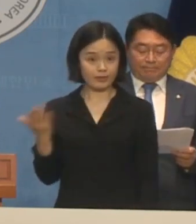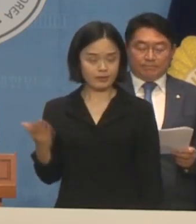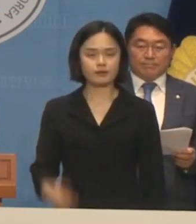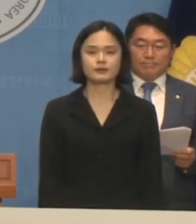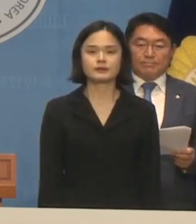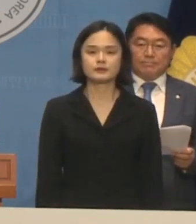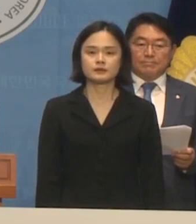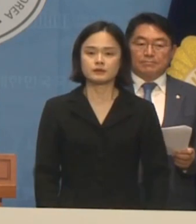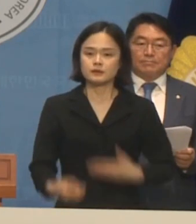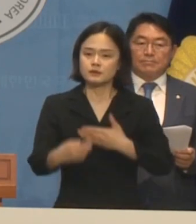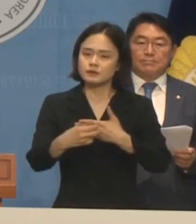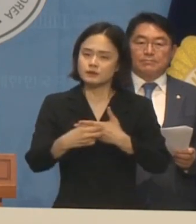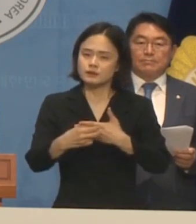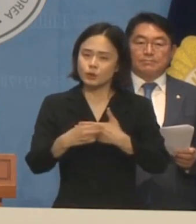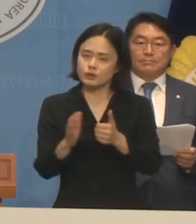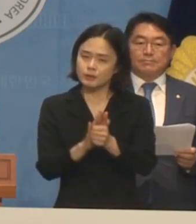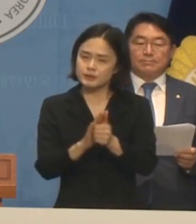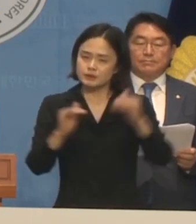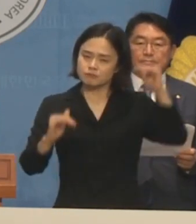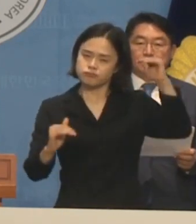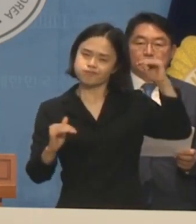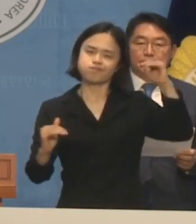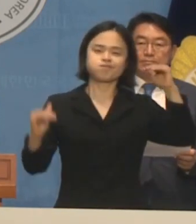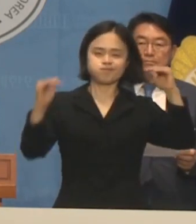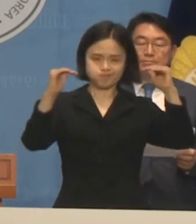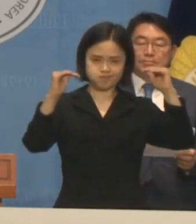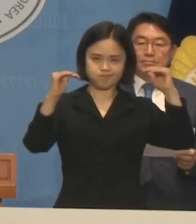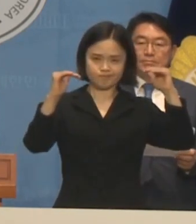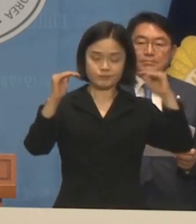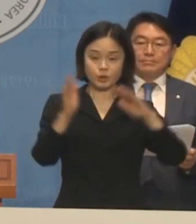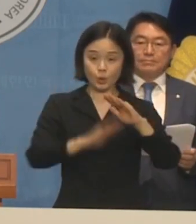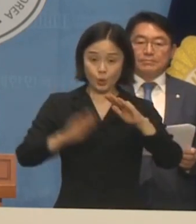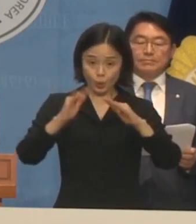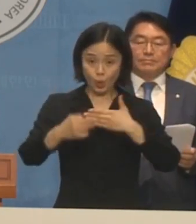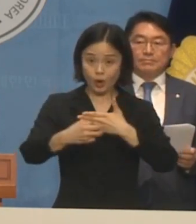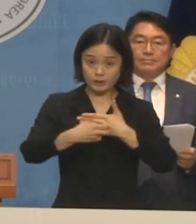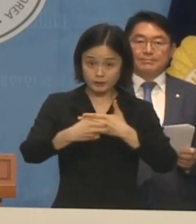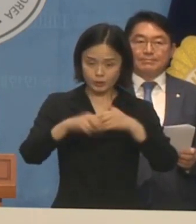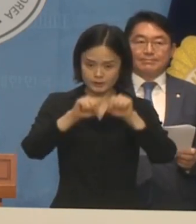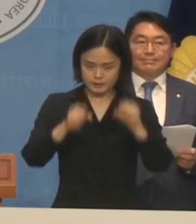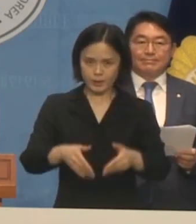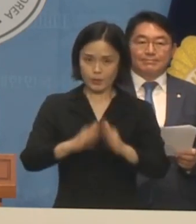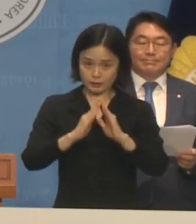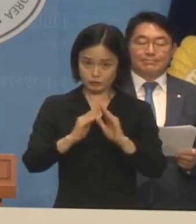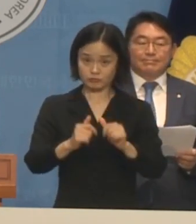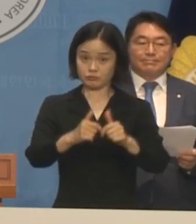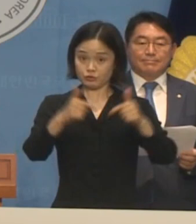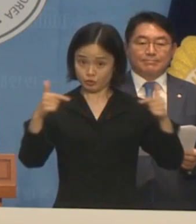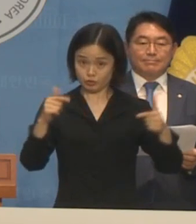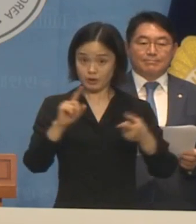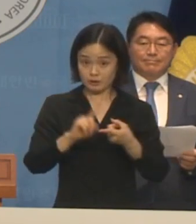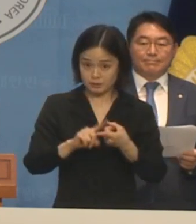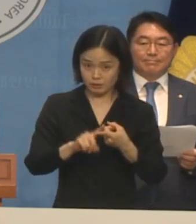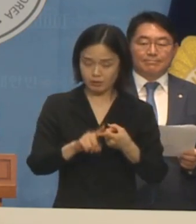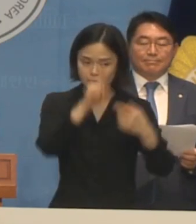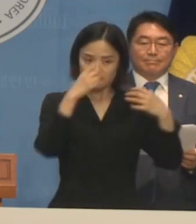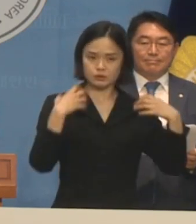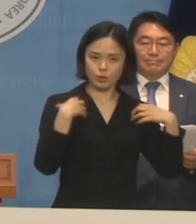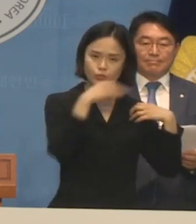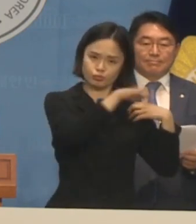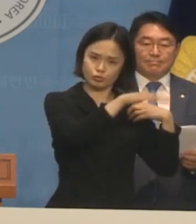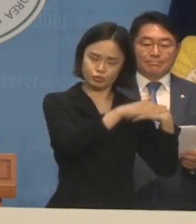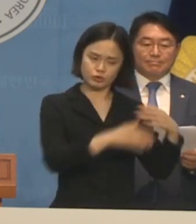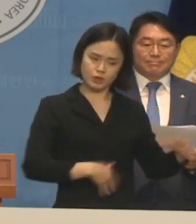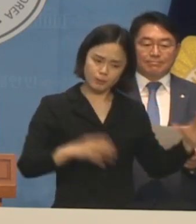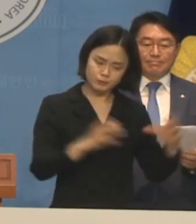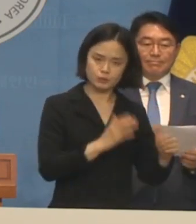해소, 공공의료 확충, 정부 여당은 공공의대법의 조속한 통과에 적극 협조하라.